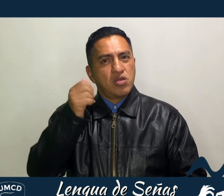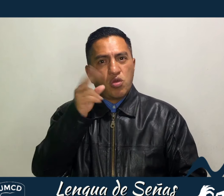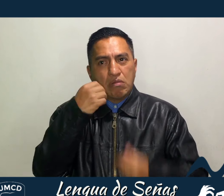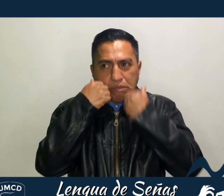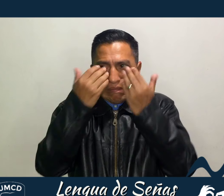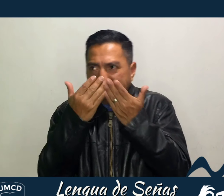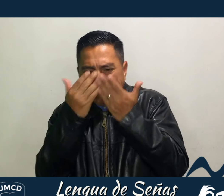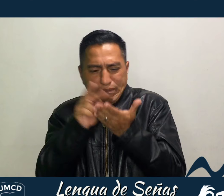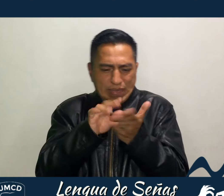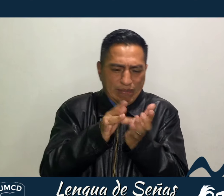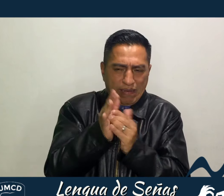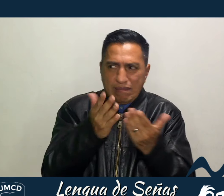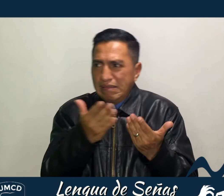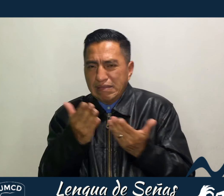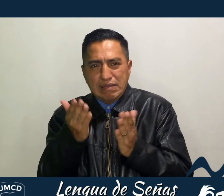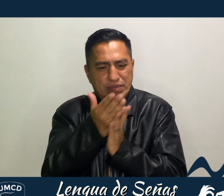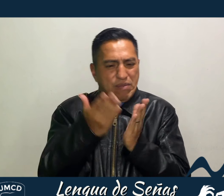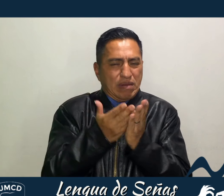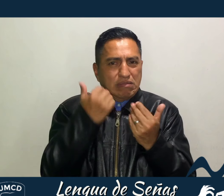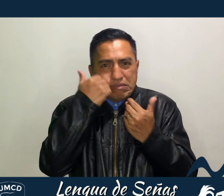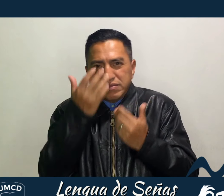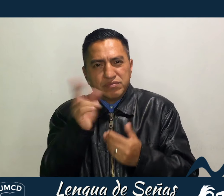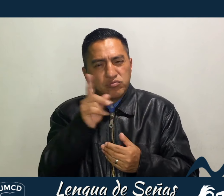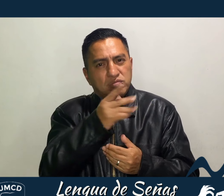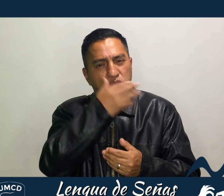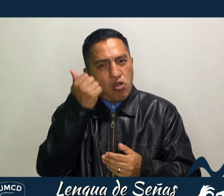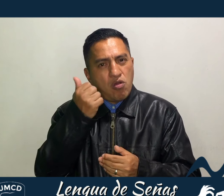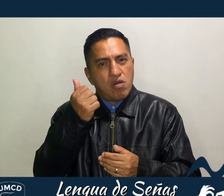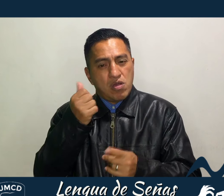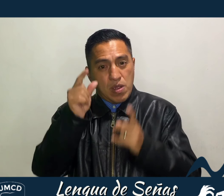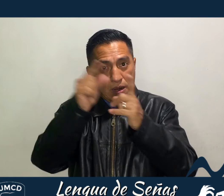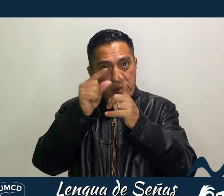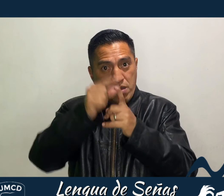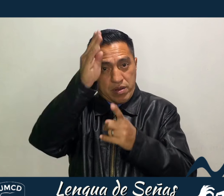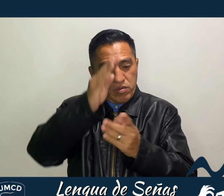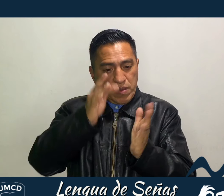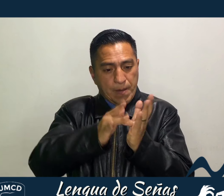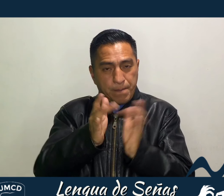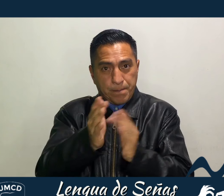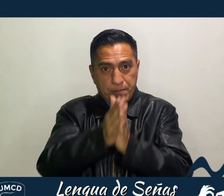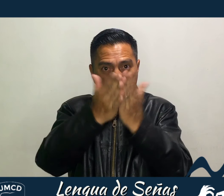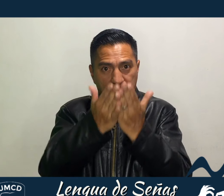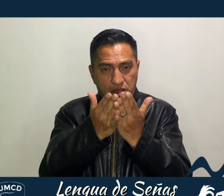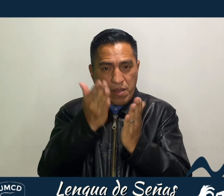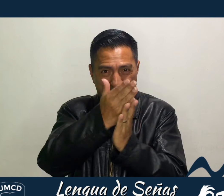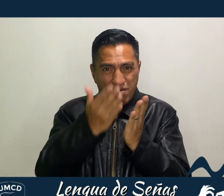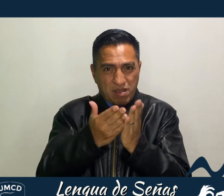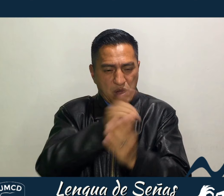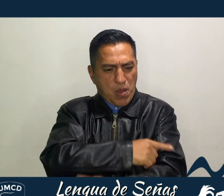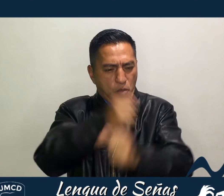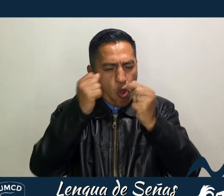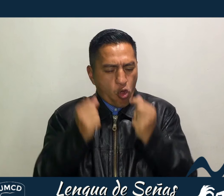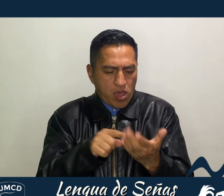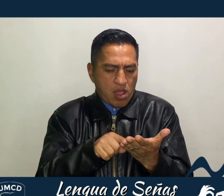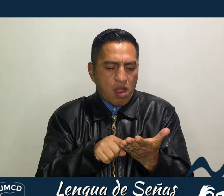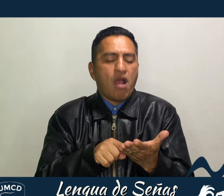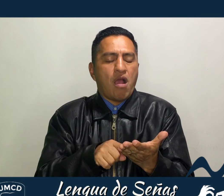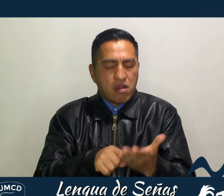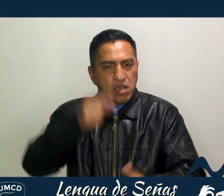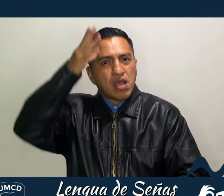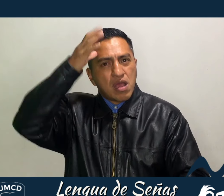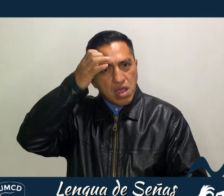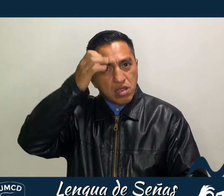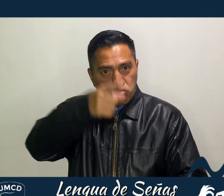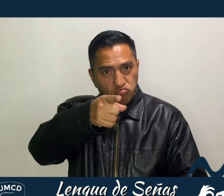nos avergoncemos de ella, más bien entendamos que la palabra de Dios es poder para todo aquel que cree. Así